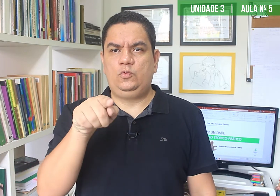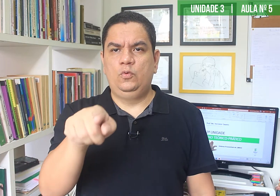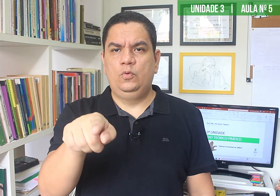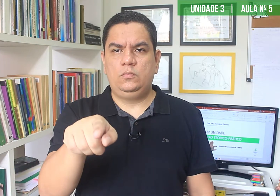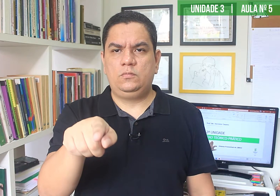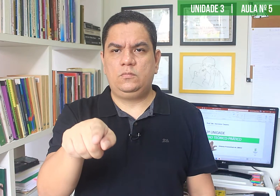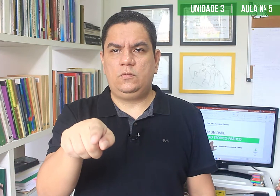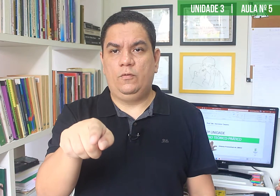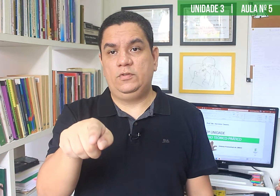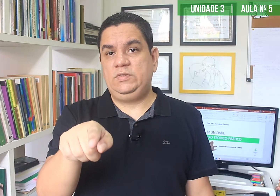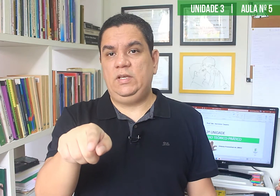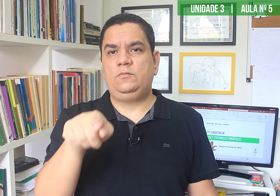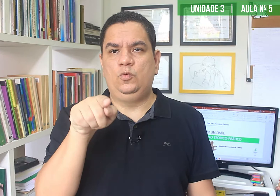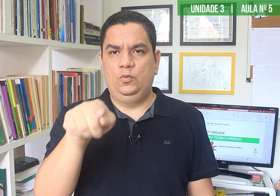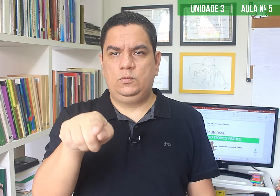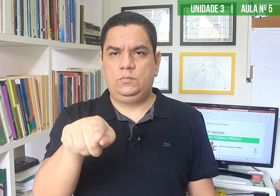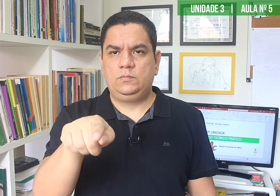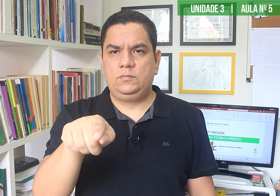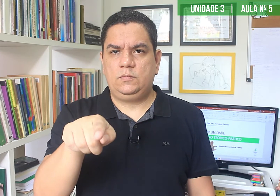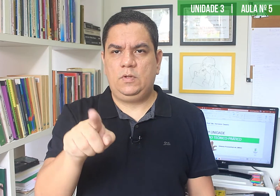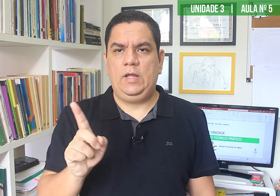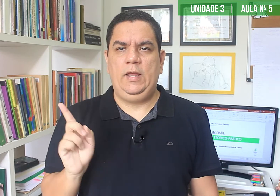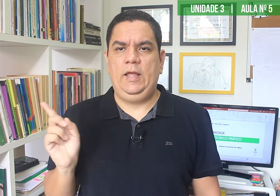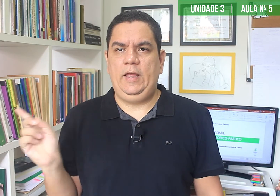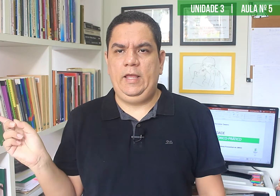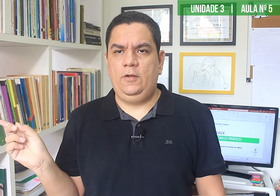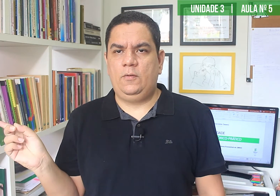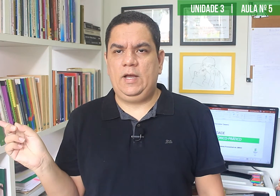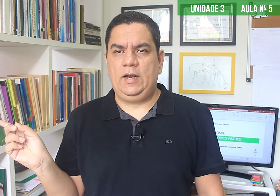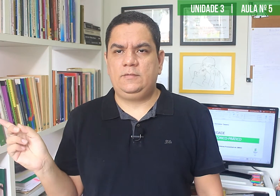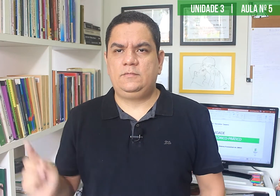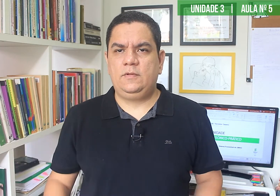tu, ou você, tu, ele ou ela,